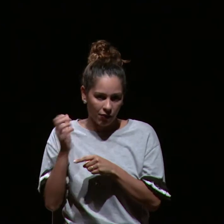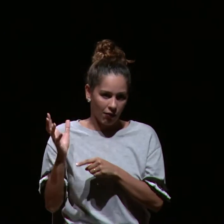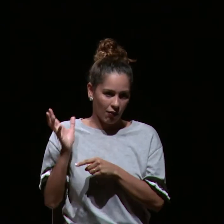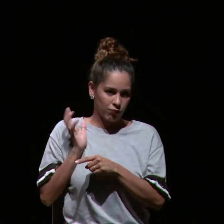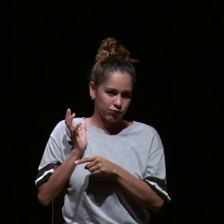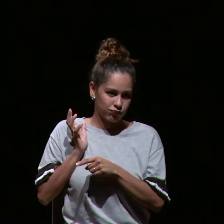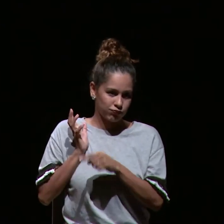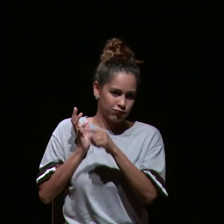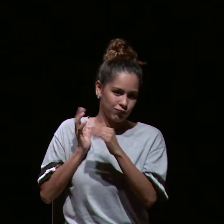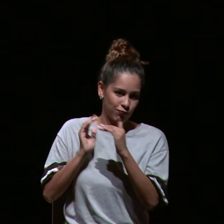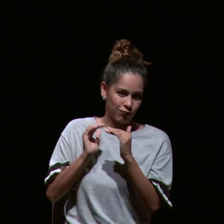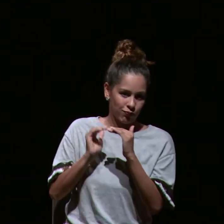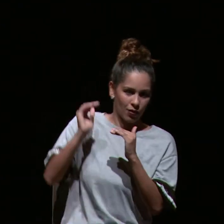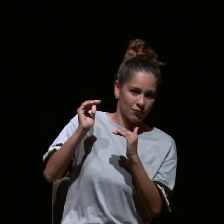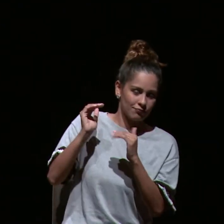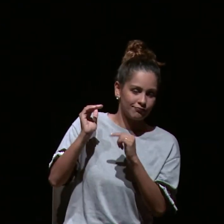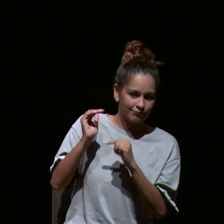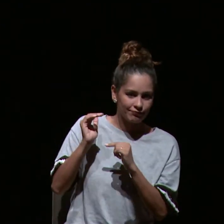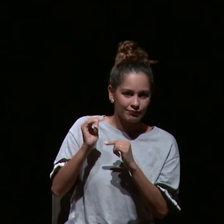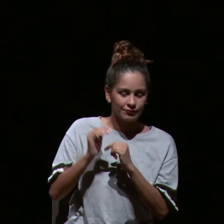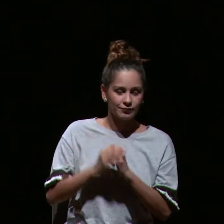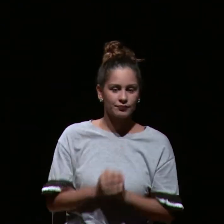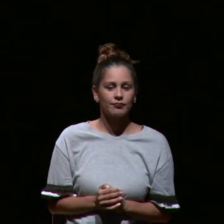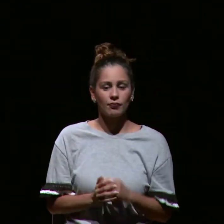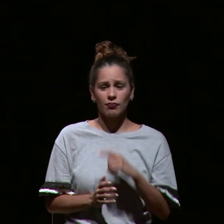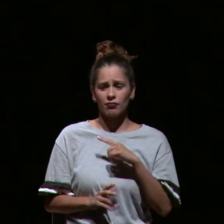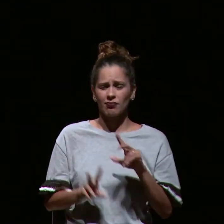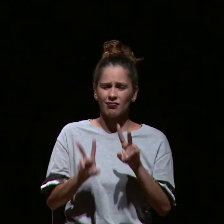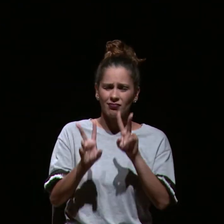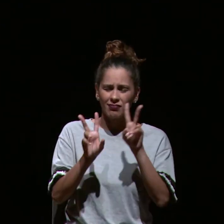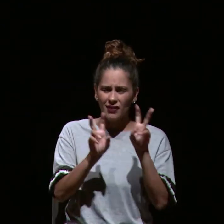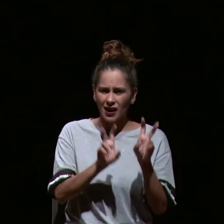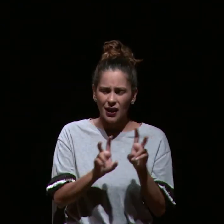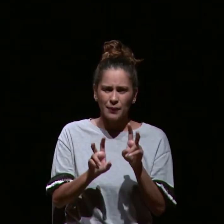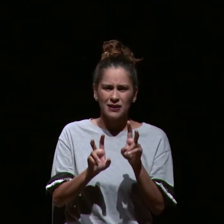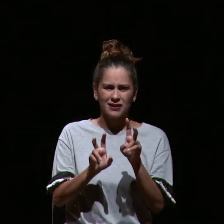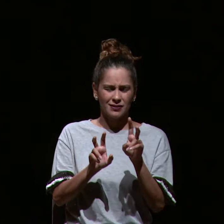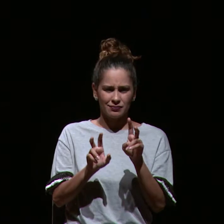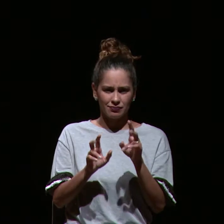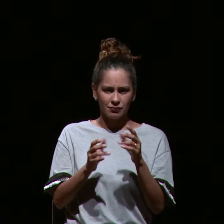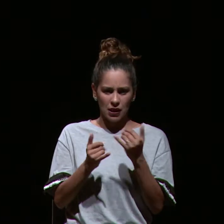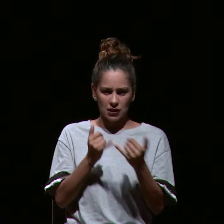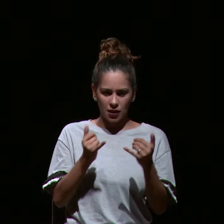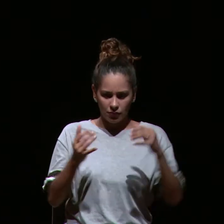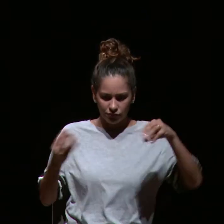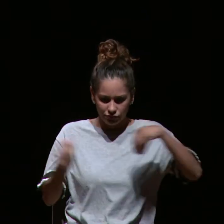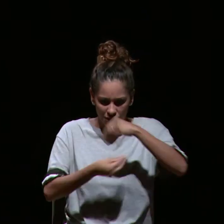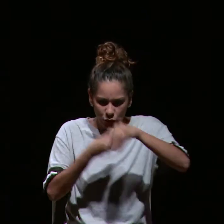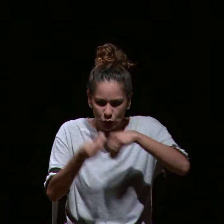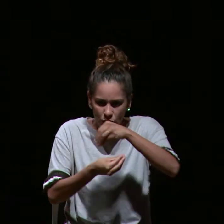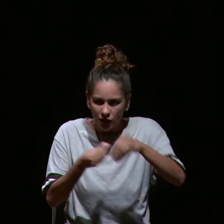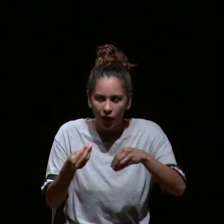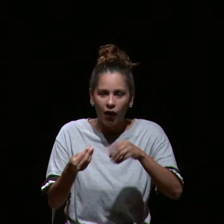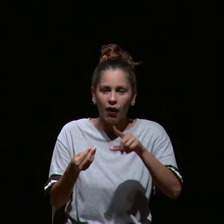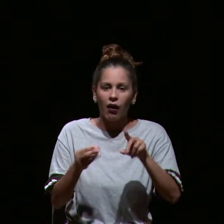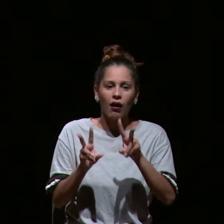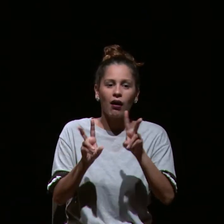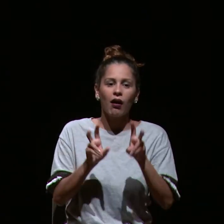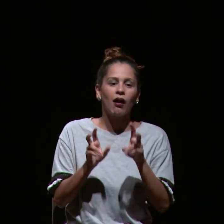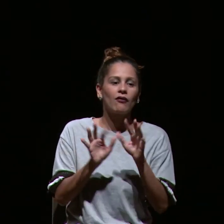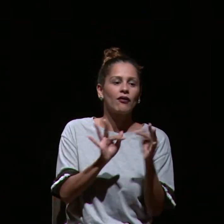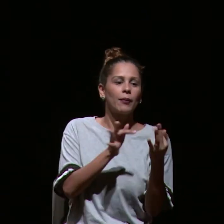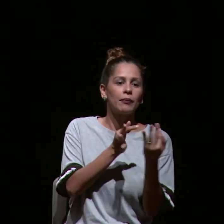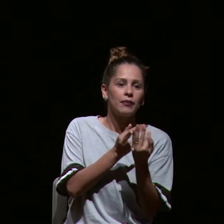Isso nos leva à generalização de temas caros às nossas preocupações, como as noções de família, de consumo, de arte,